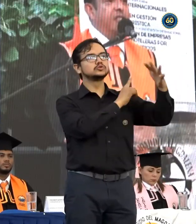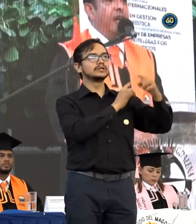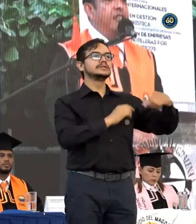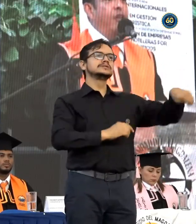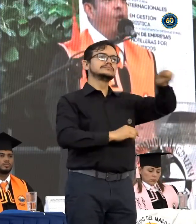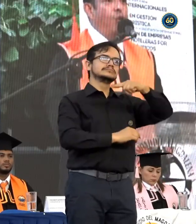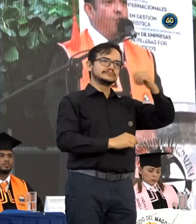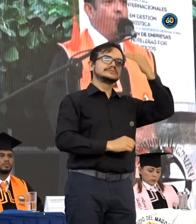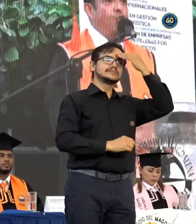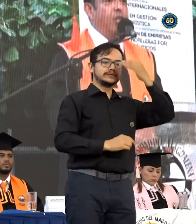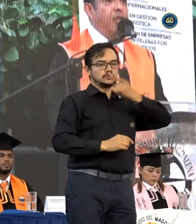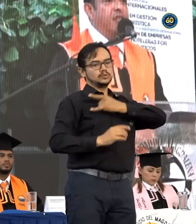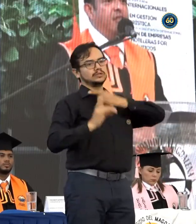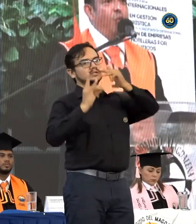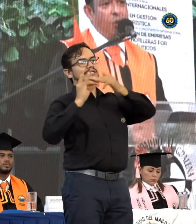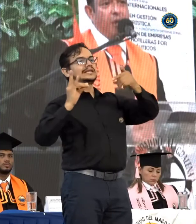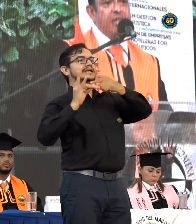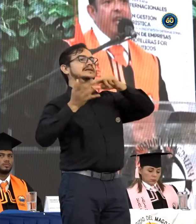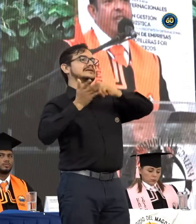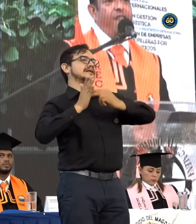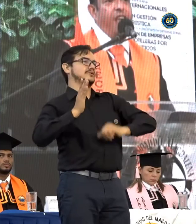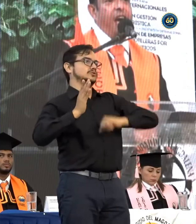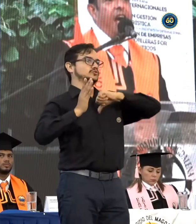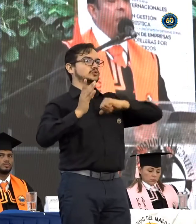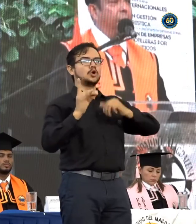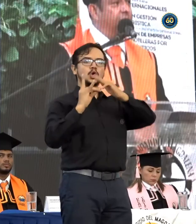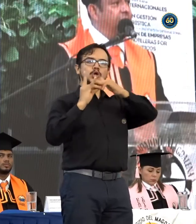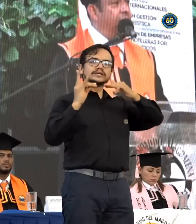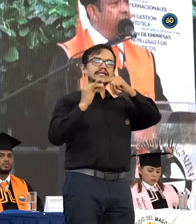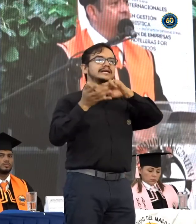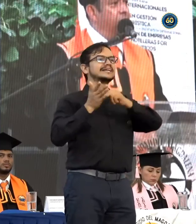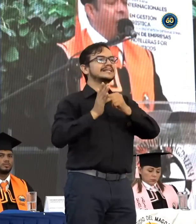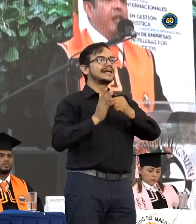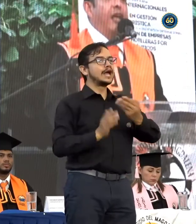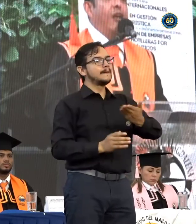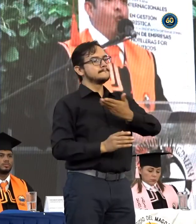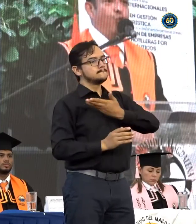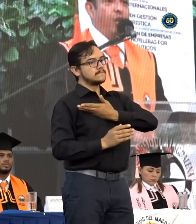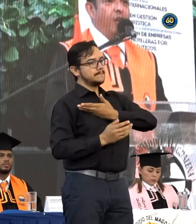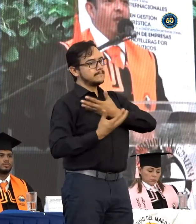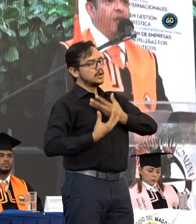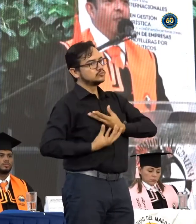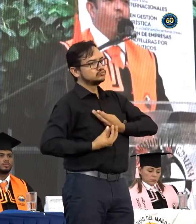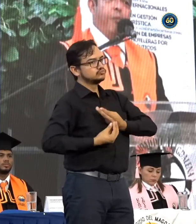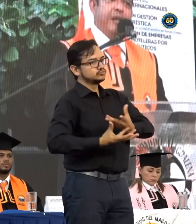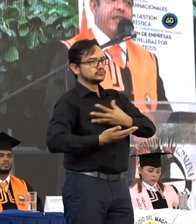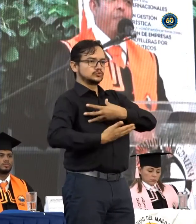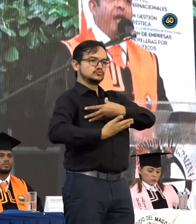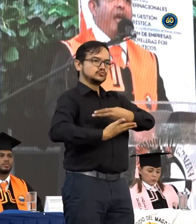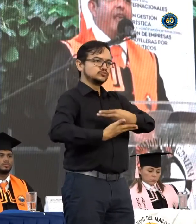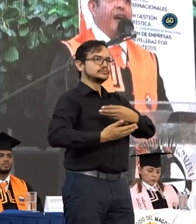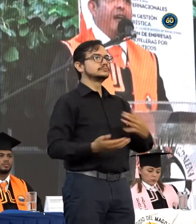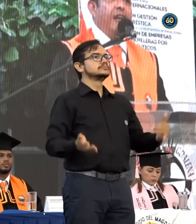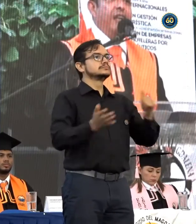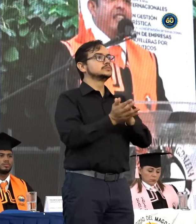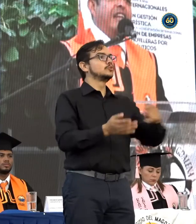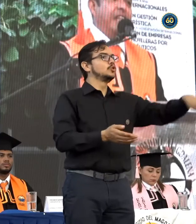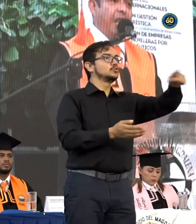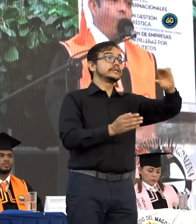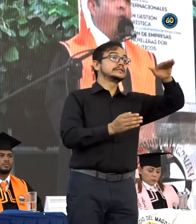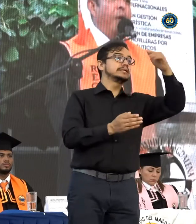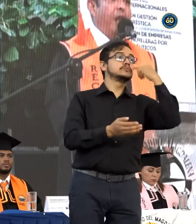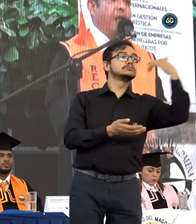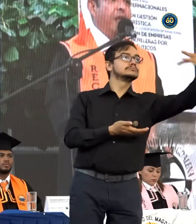orgulloso de ustedes universidad significa Alma Mater madre que nos nutre vuelvan siempre a ella y traten de devolverle